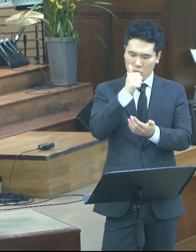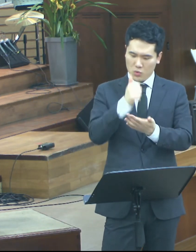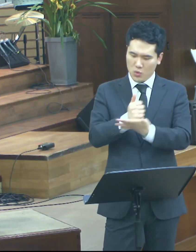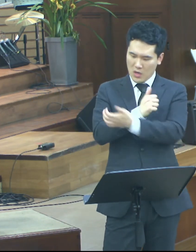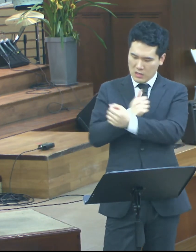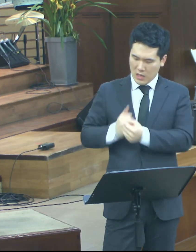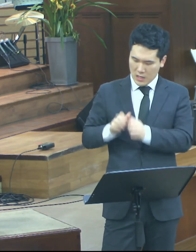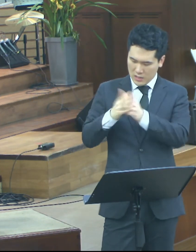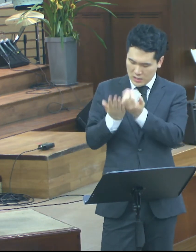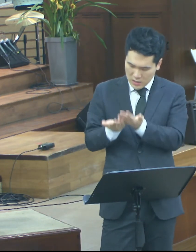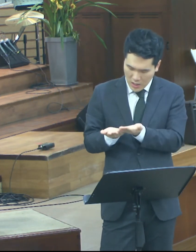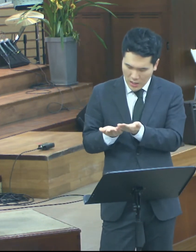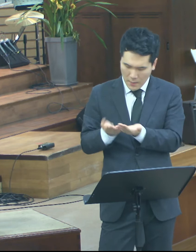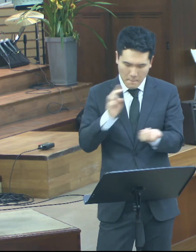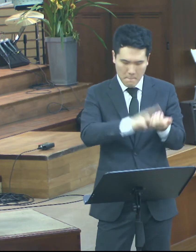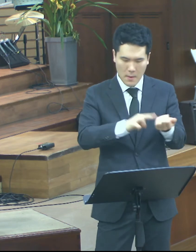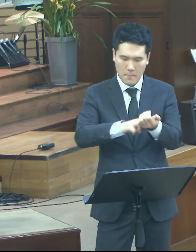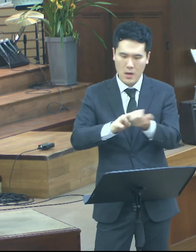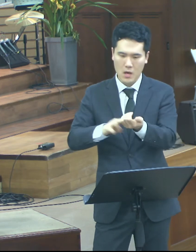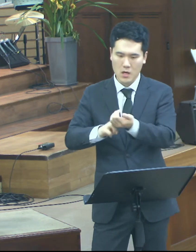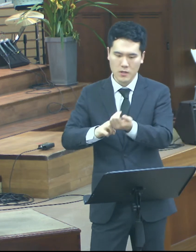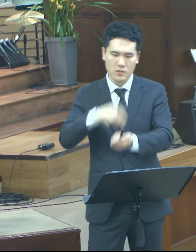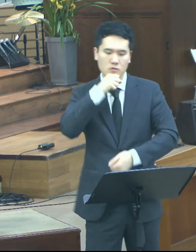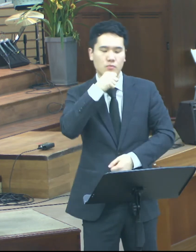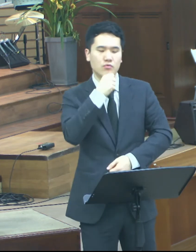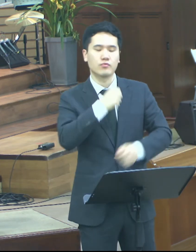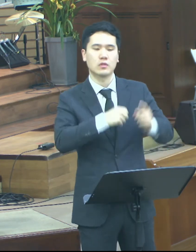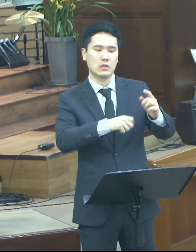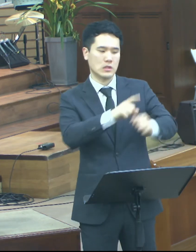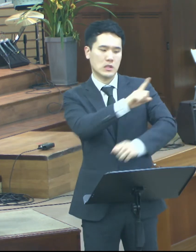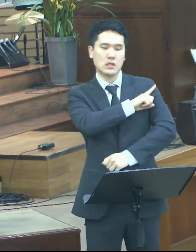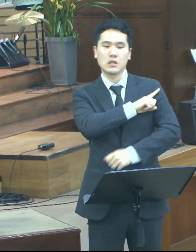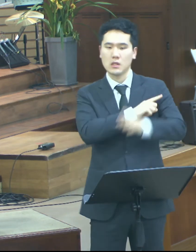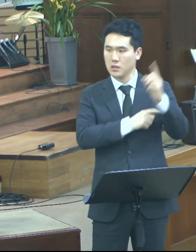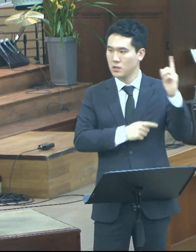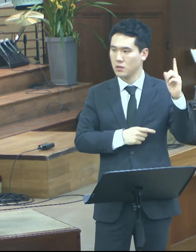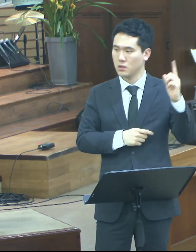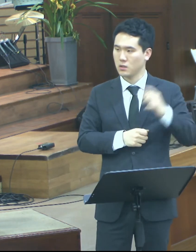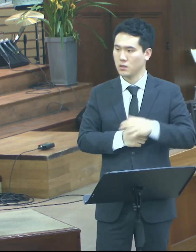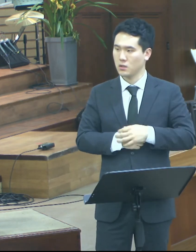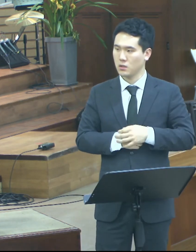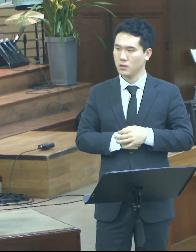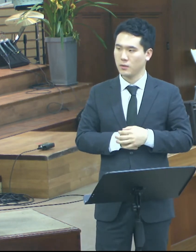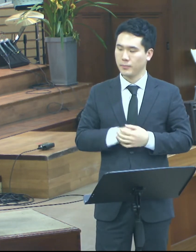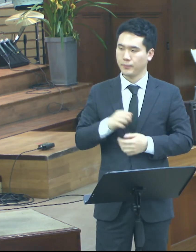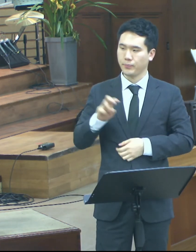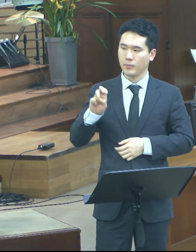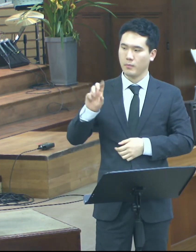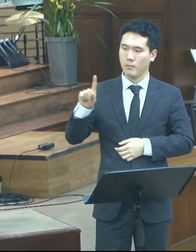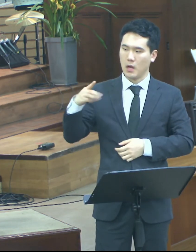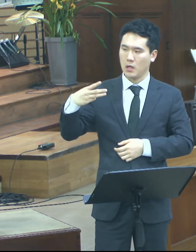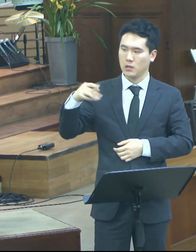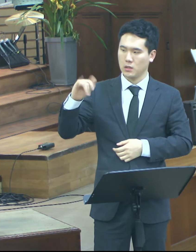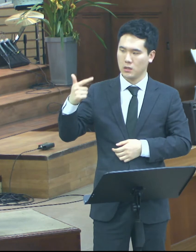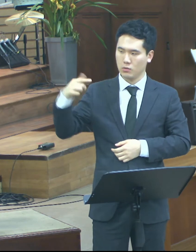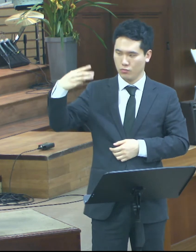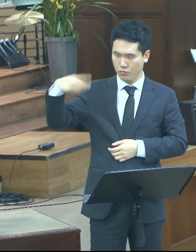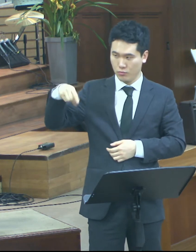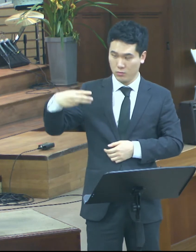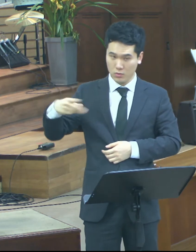도미니크파의 신부였고, 마틴 루터는 여러분이 아시는 대로 종교개혁을 기가 막히게